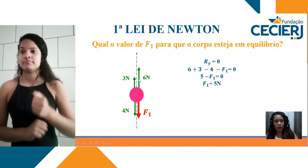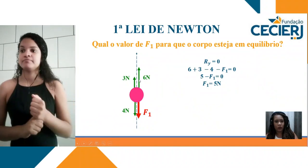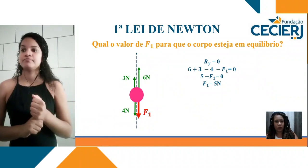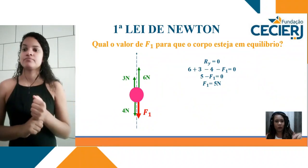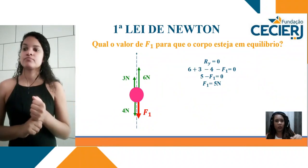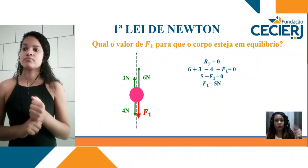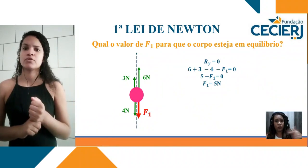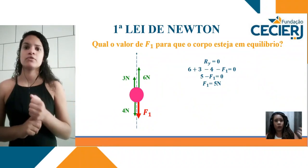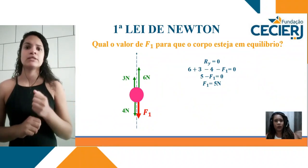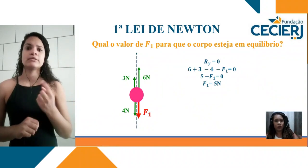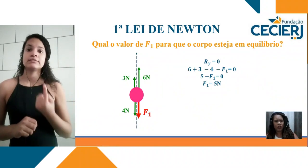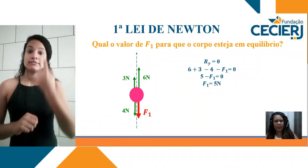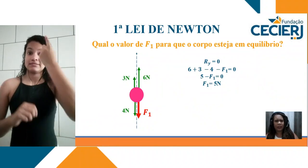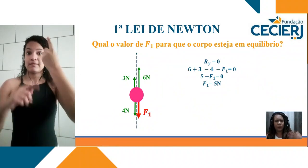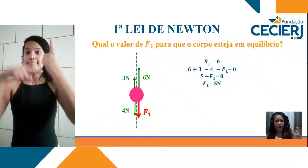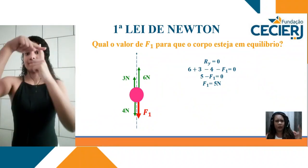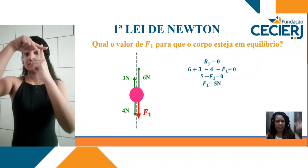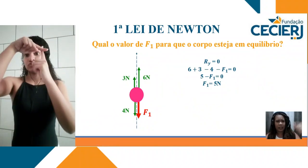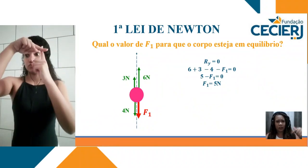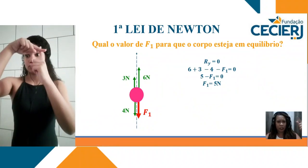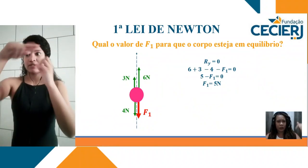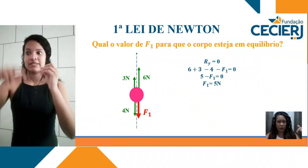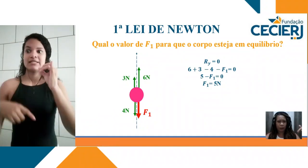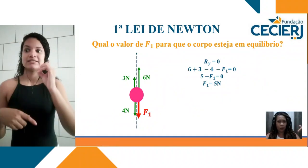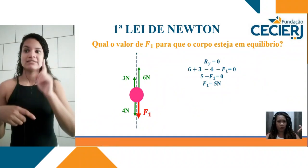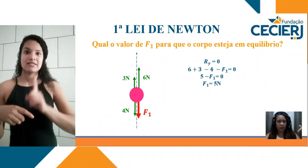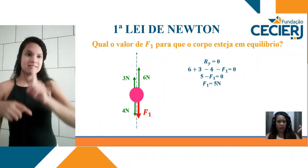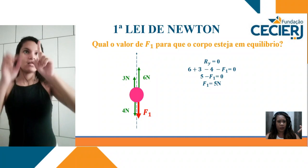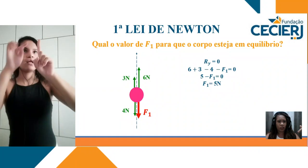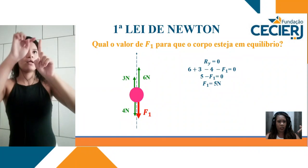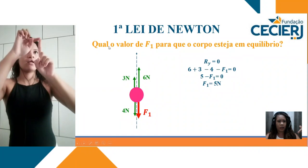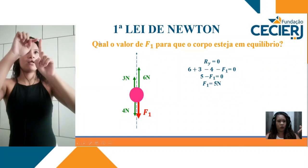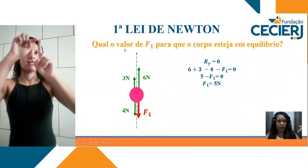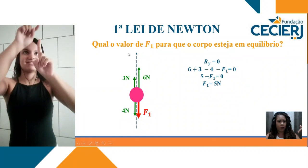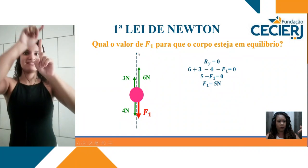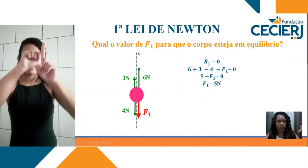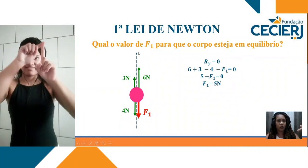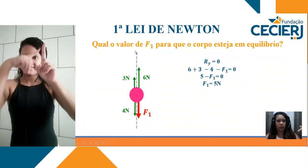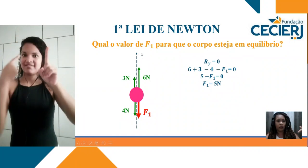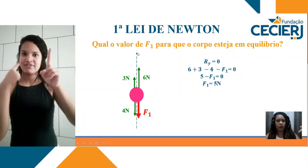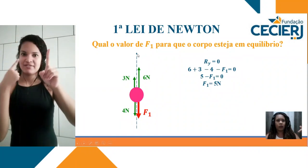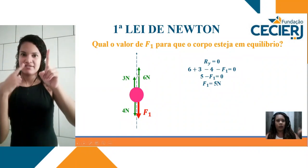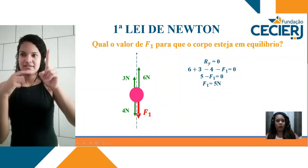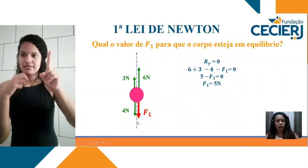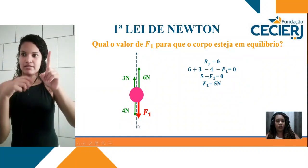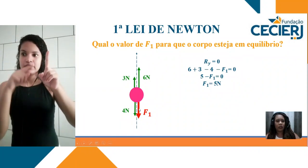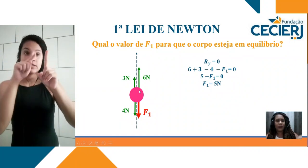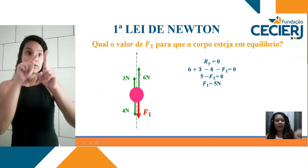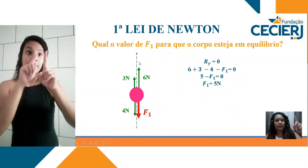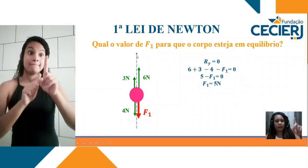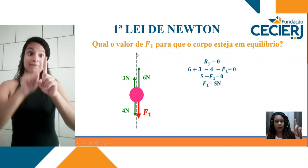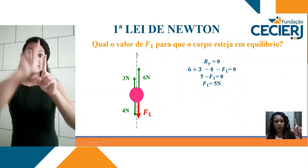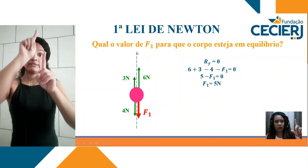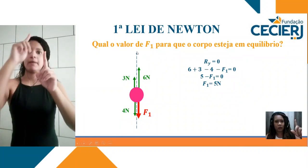sentido positivo. O sentido positivo é estabelecido para onde essa setinha do eixo aponta, essa setinha que é azul aponta, sim. Então, eu disse que